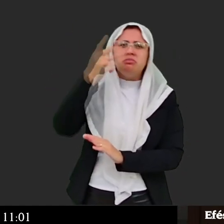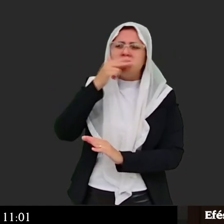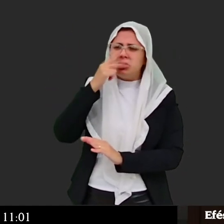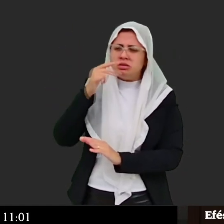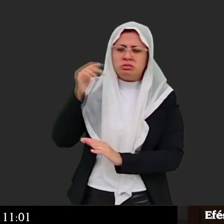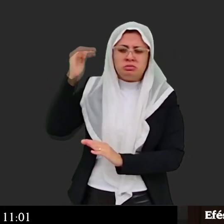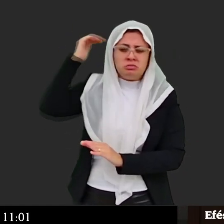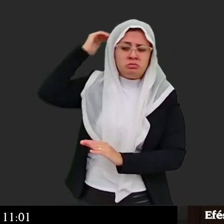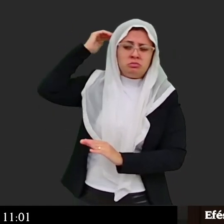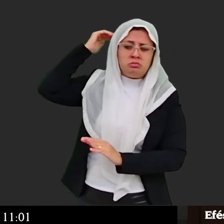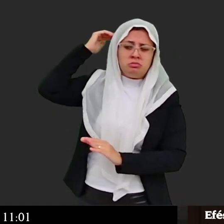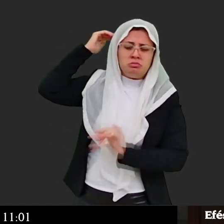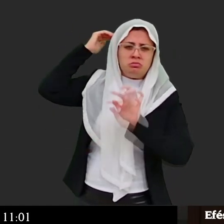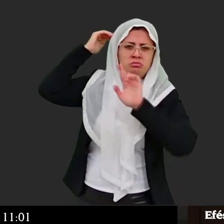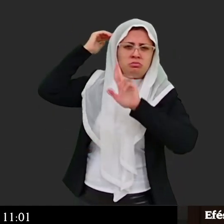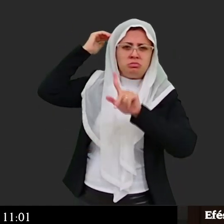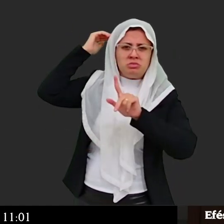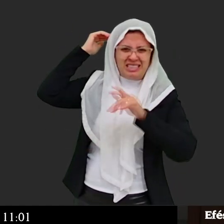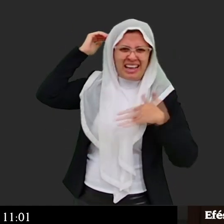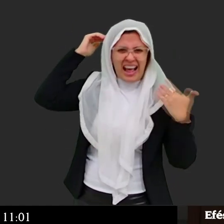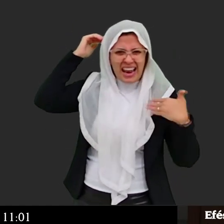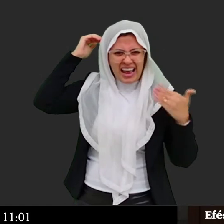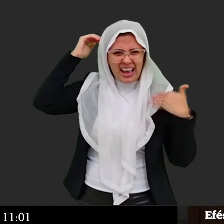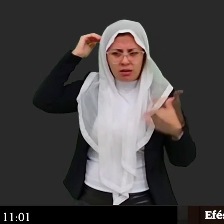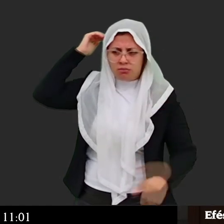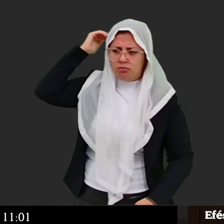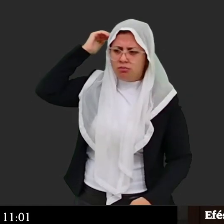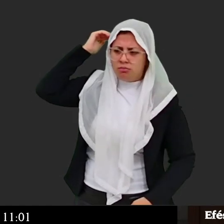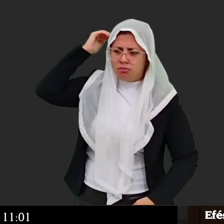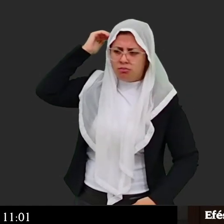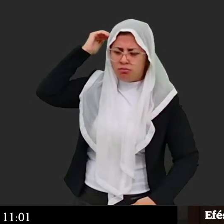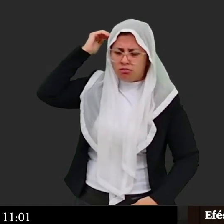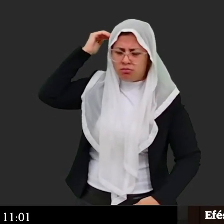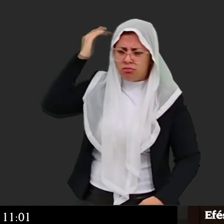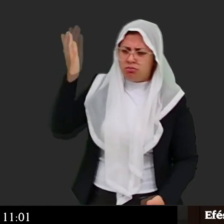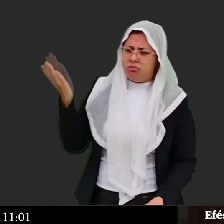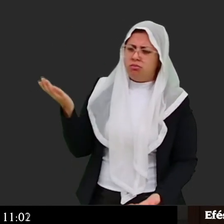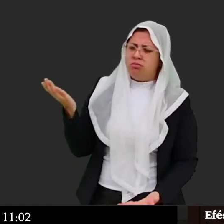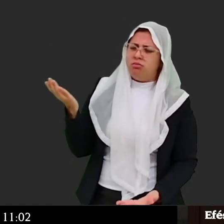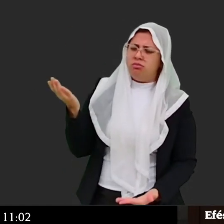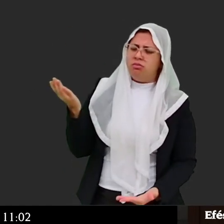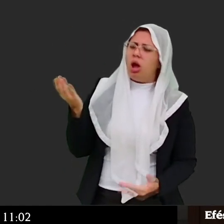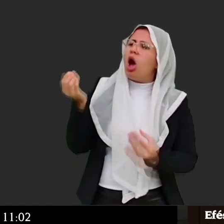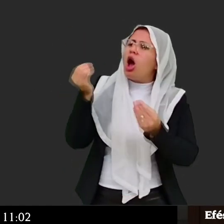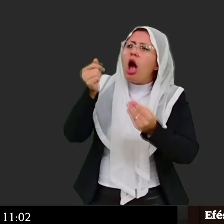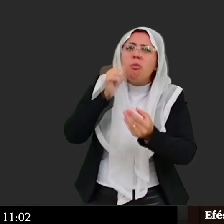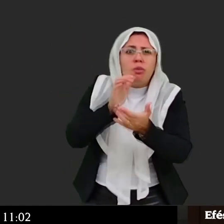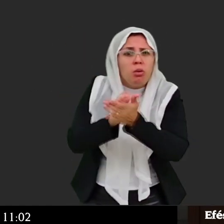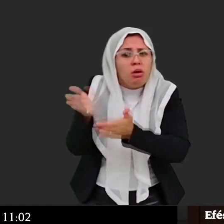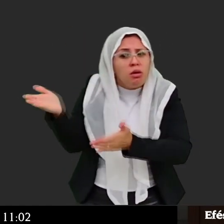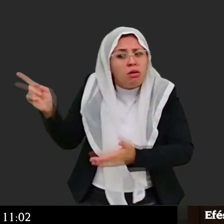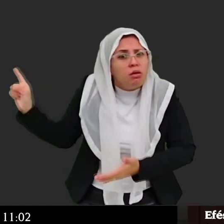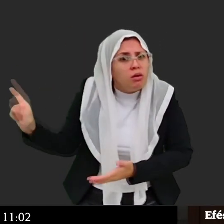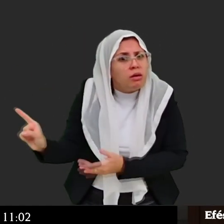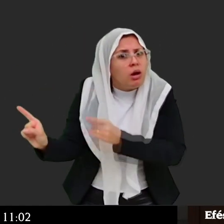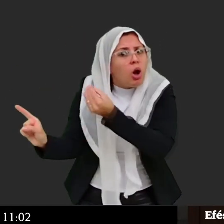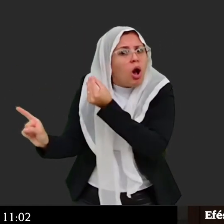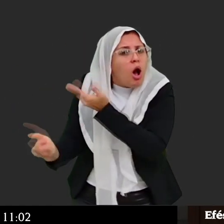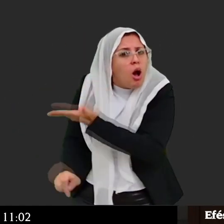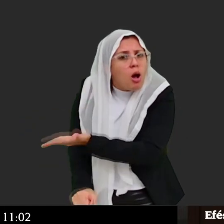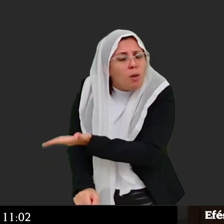índole. Ele vai ficar contente? Vai dizer, espera, mas como é que você deixa entrar aqui dentro de